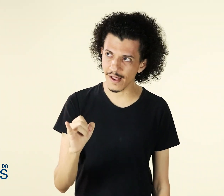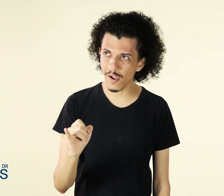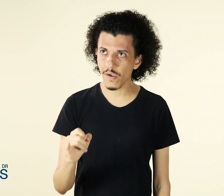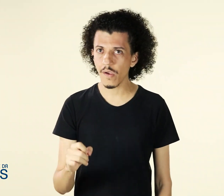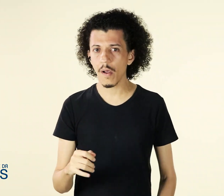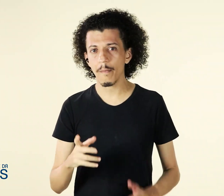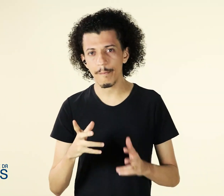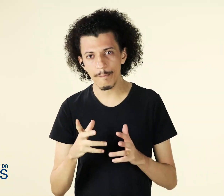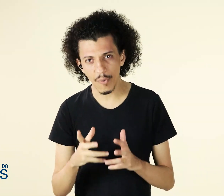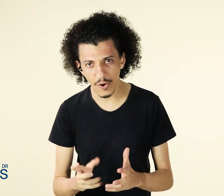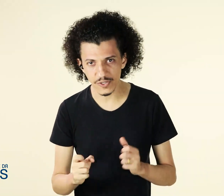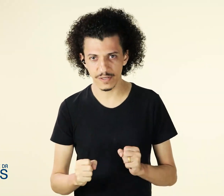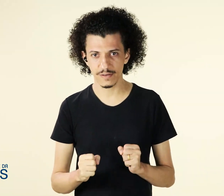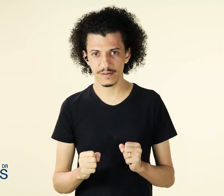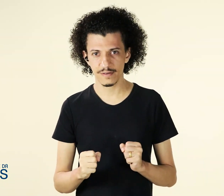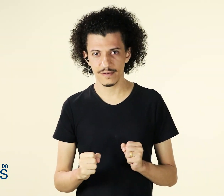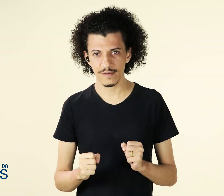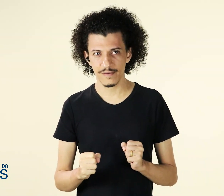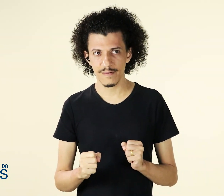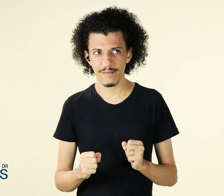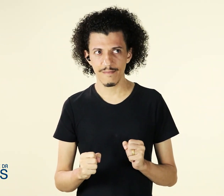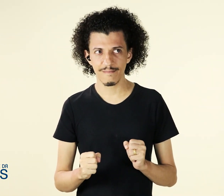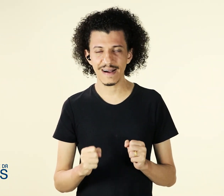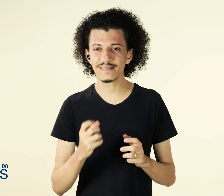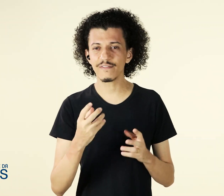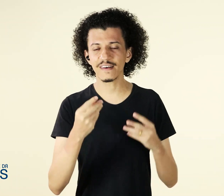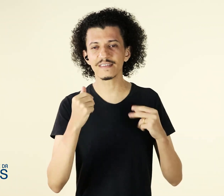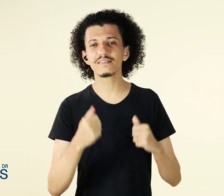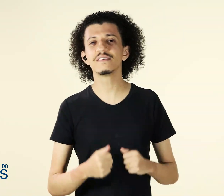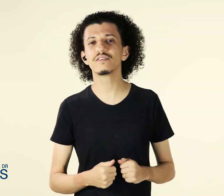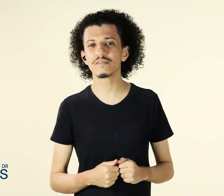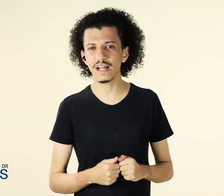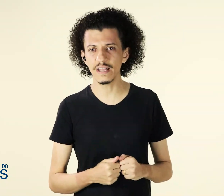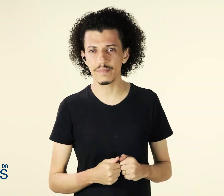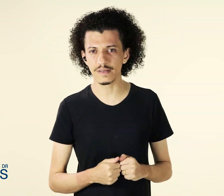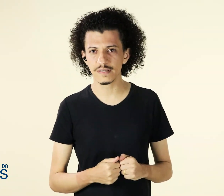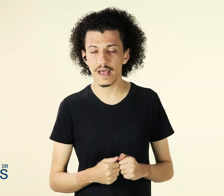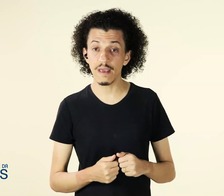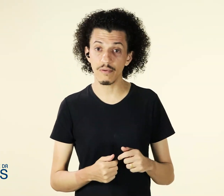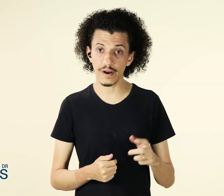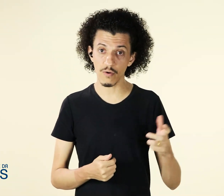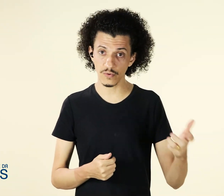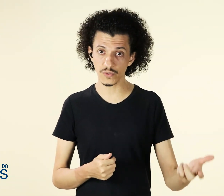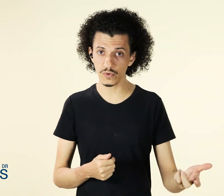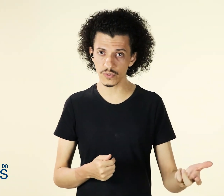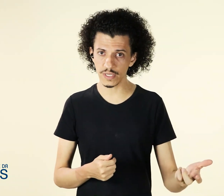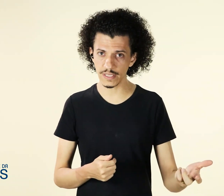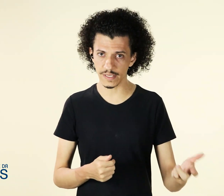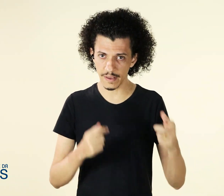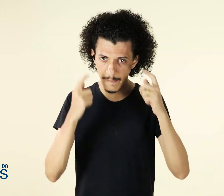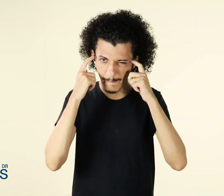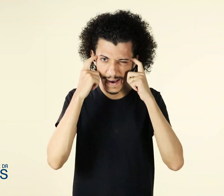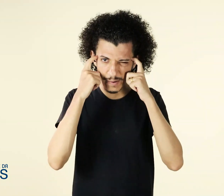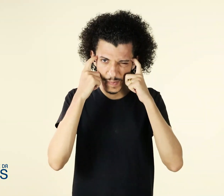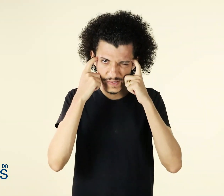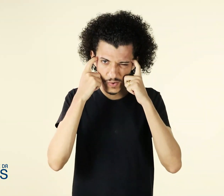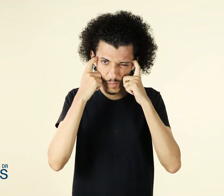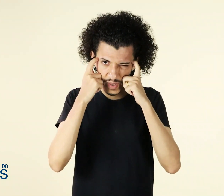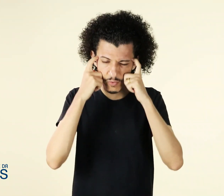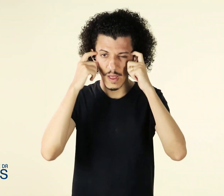fazer? Pode. Mas não faz tanto sentido na Libras, embora alguns surdos utilizem. Para e pensa comigo.